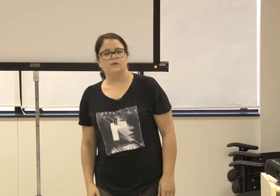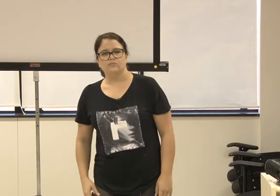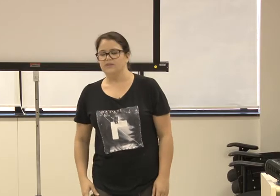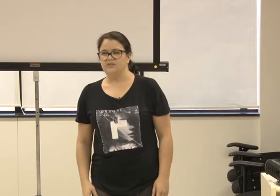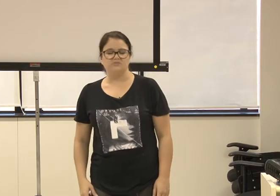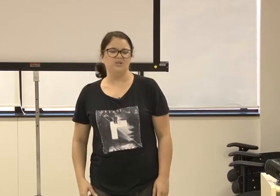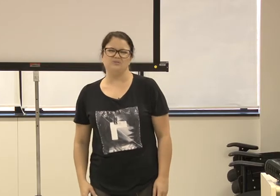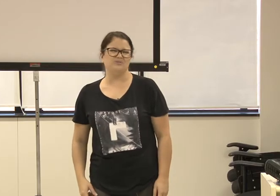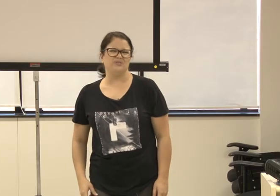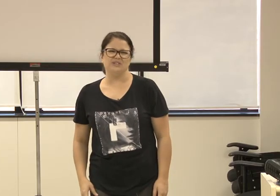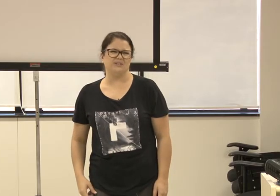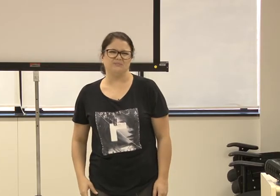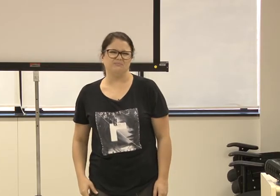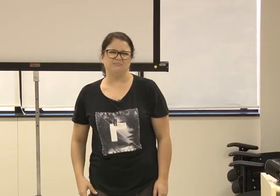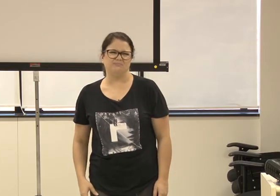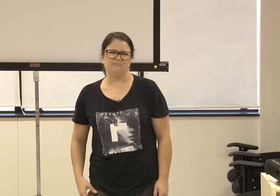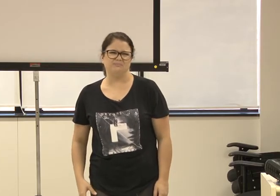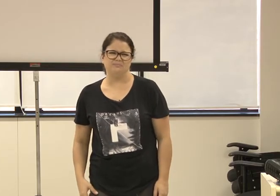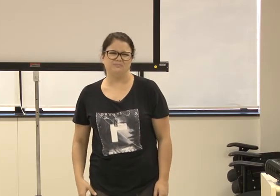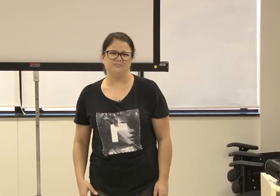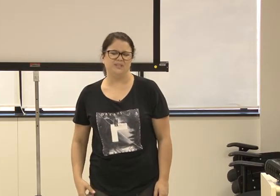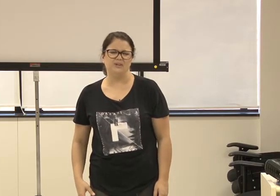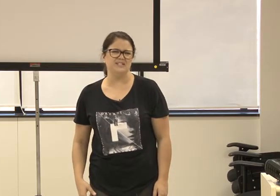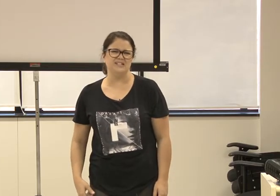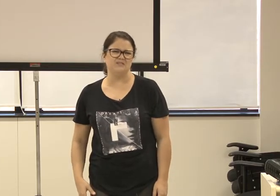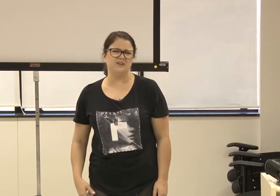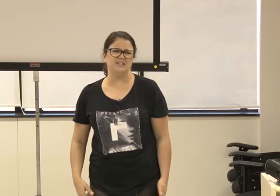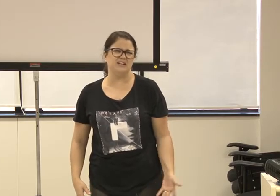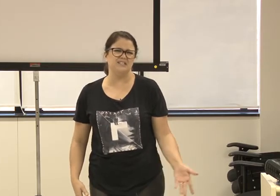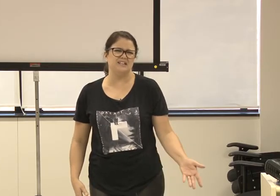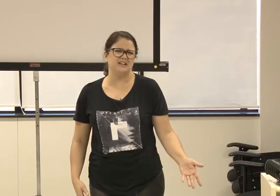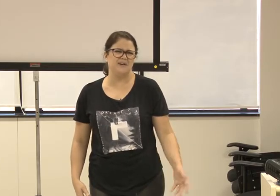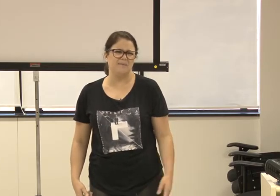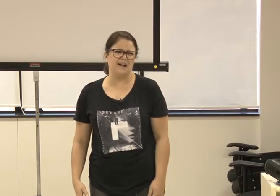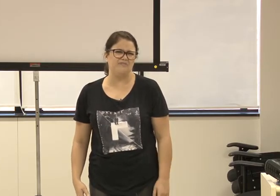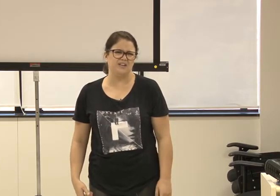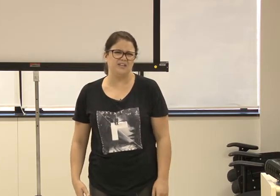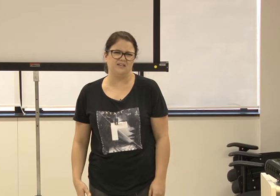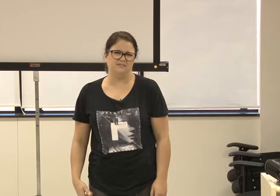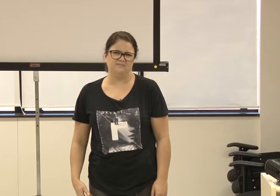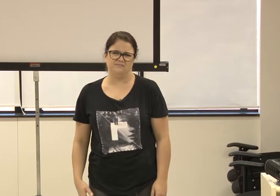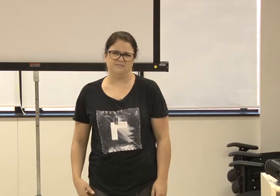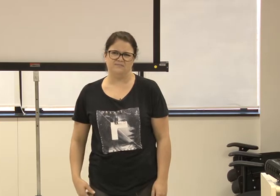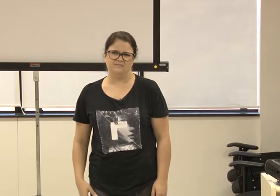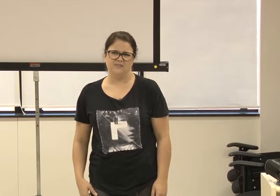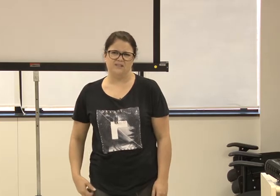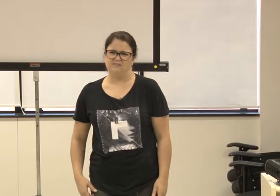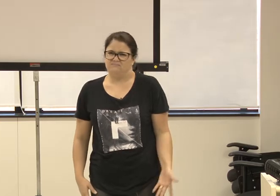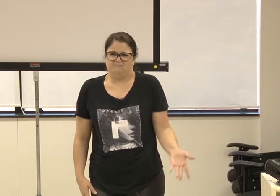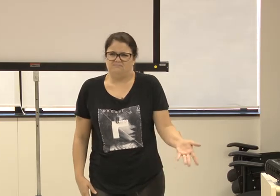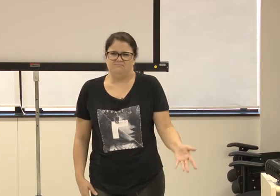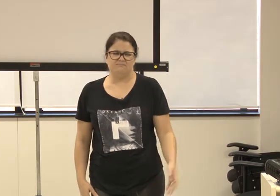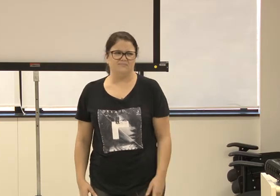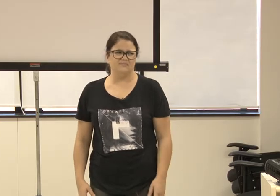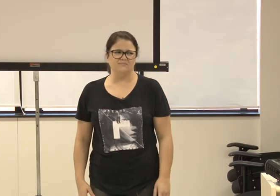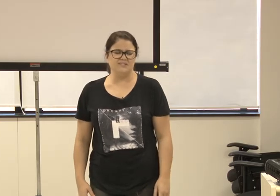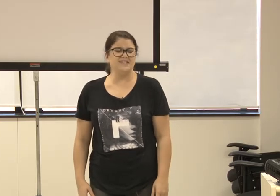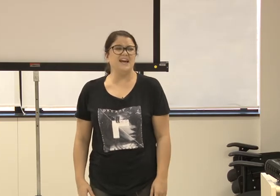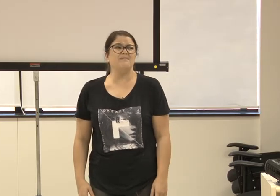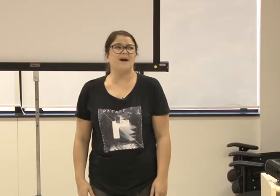Mas não devia ter, não. Eu nem sei se ele vai pagar a franquia. Ele paga a franquia. Se ele pagar